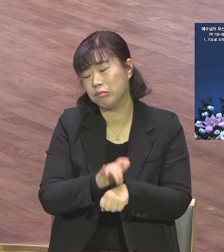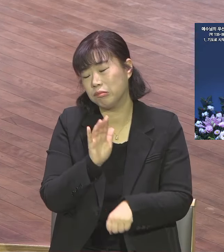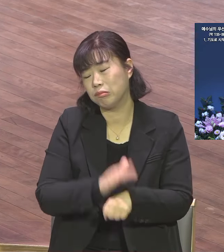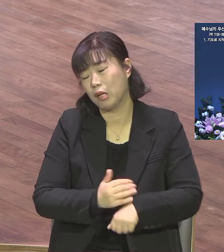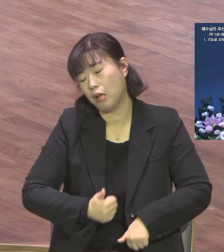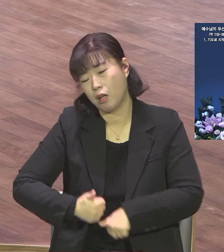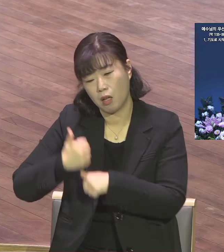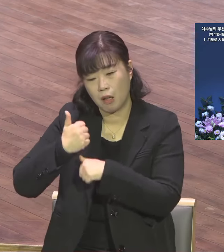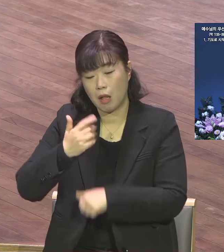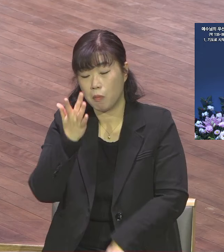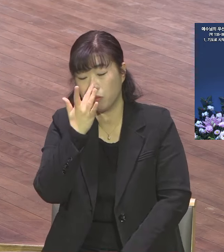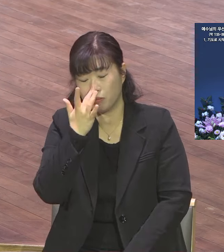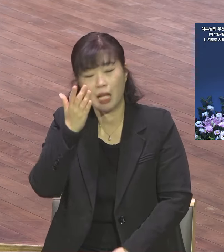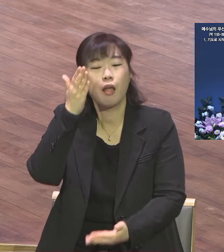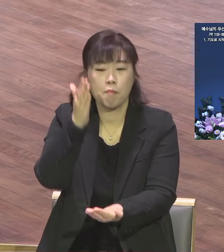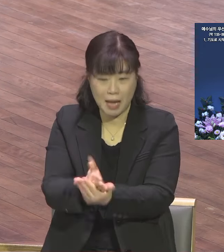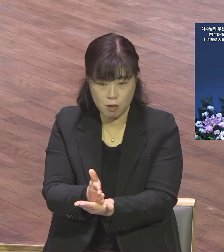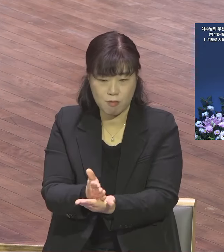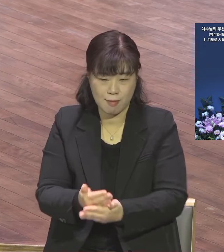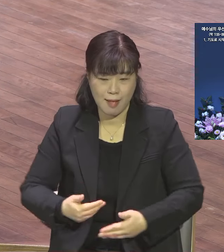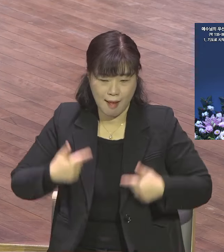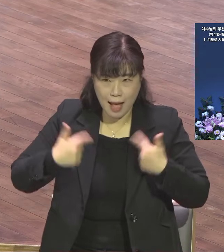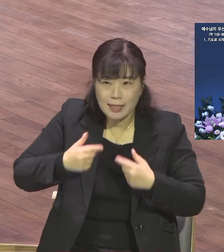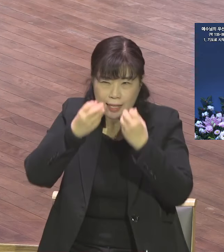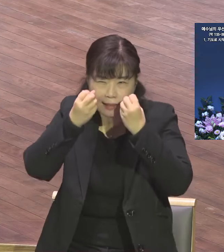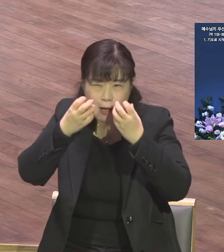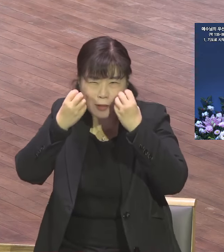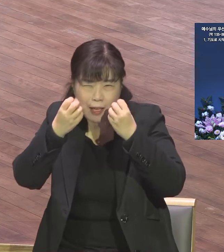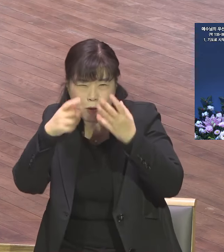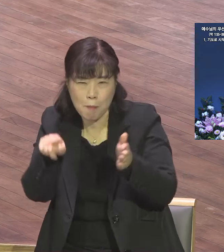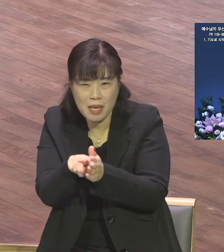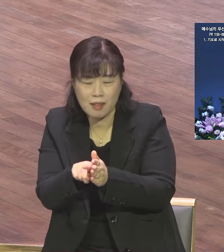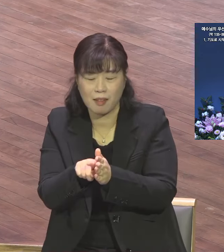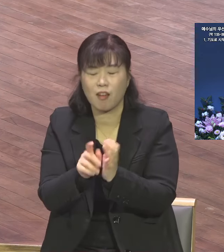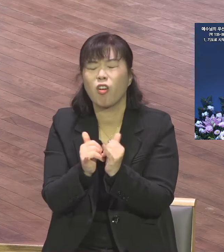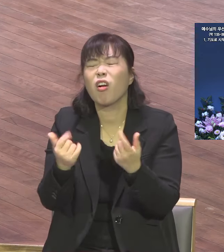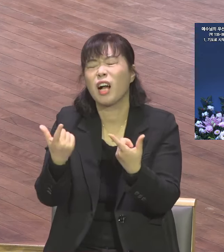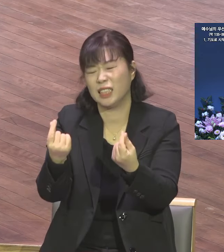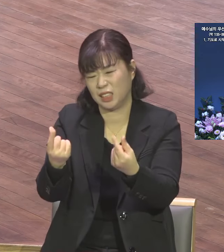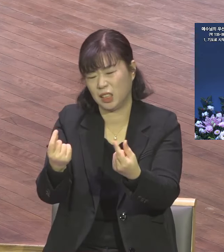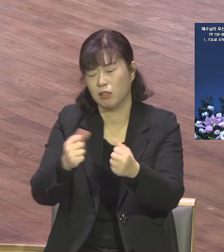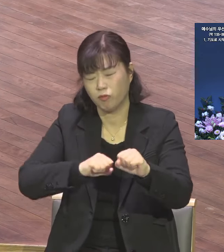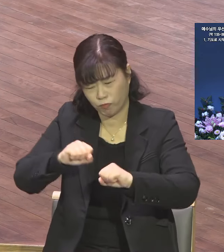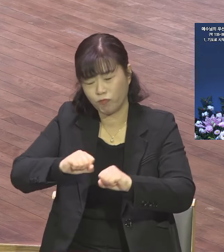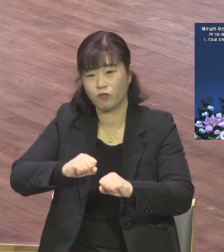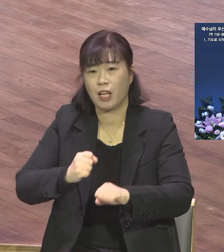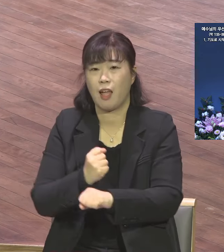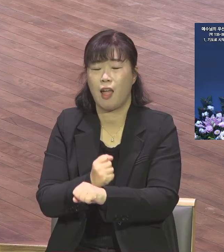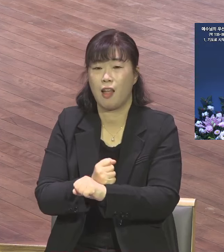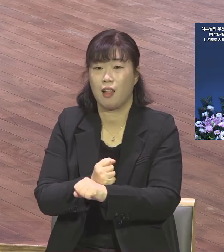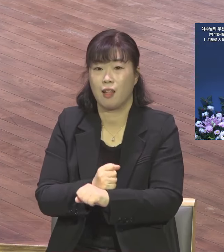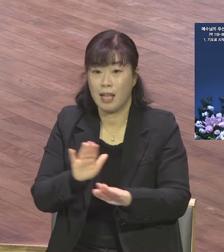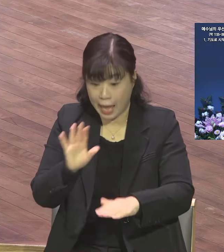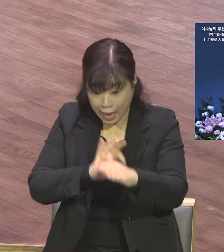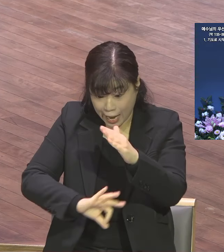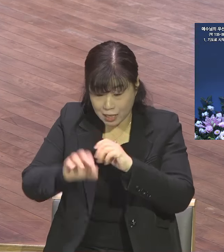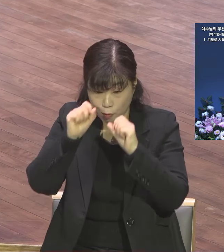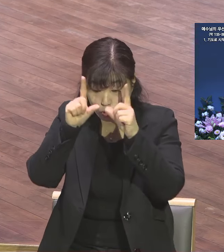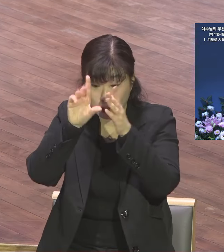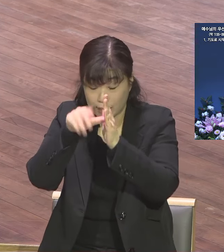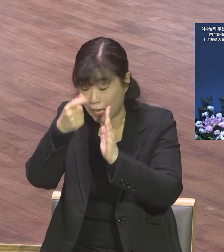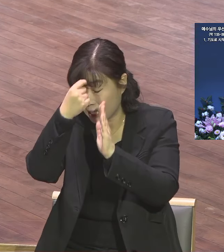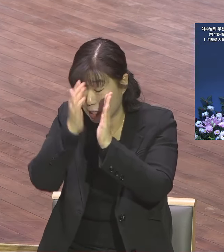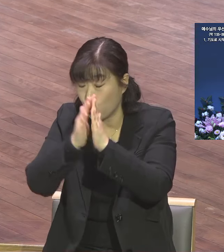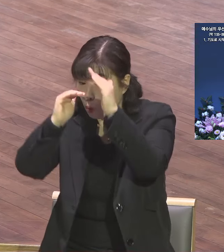하나님과 영적 소통을 하면서 오늘 하루 내가 가야 할 길을 탁 기도하죠. 하나님 오늘 이 사람 만납니다. 이런